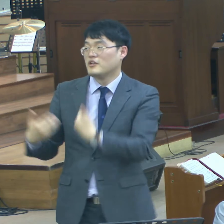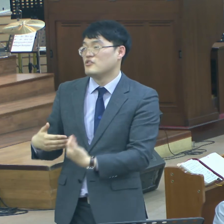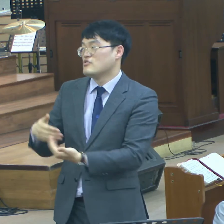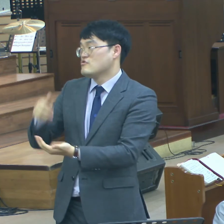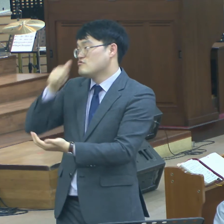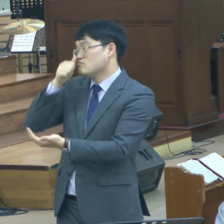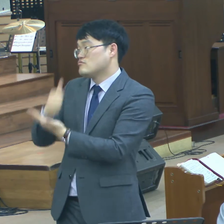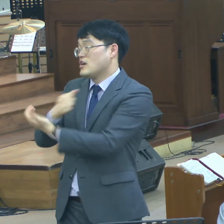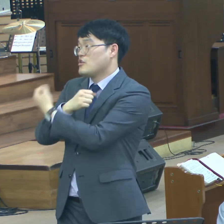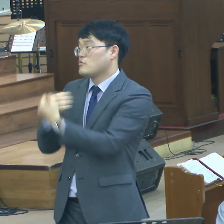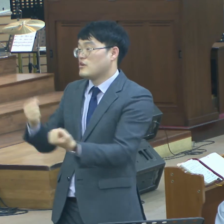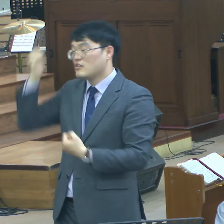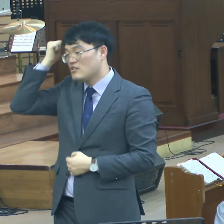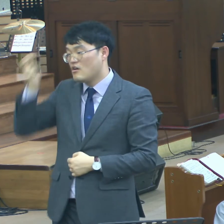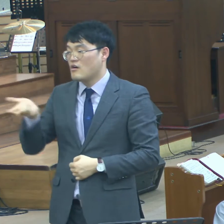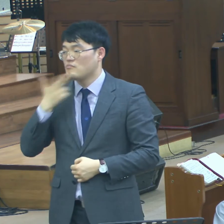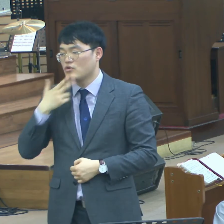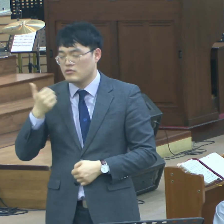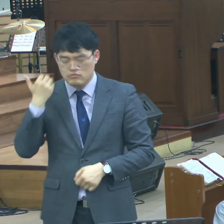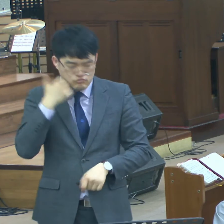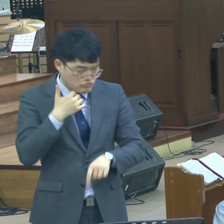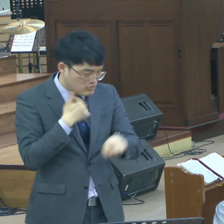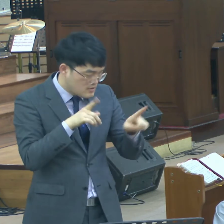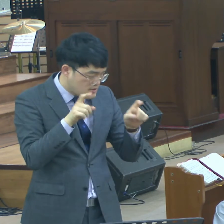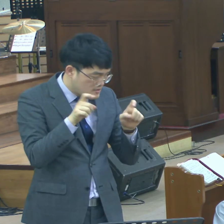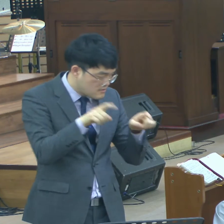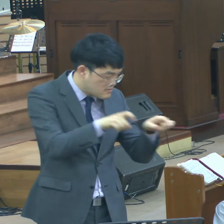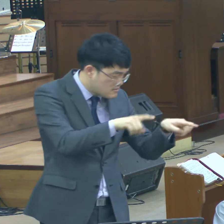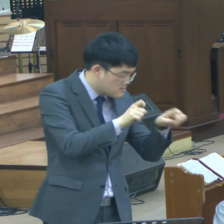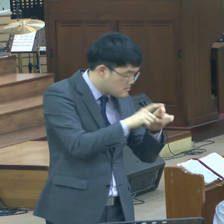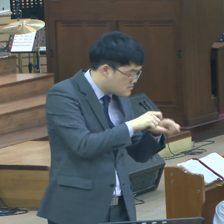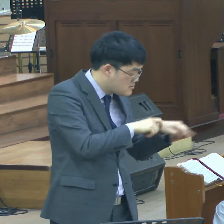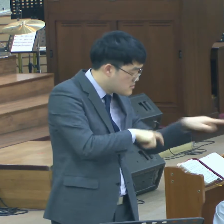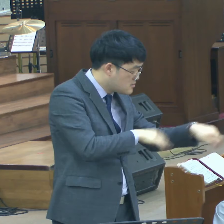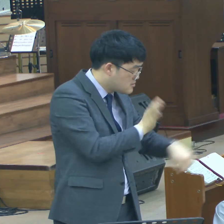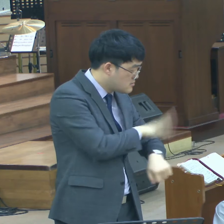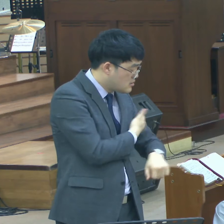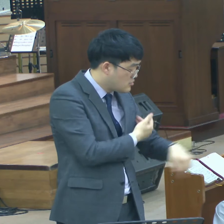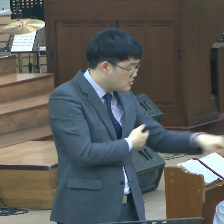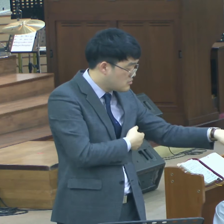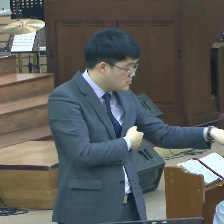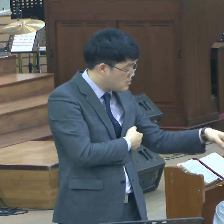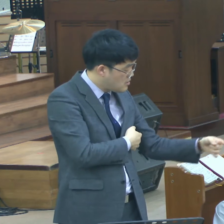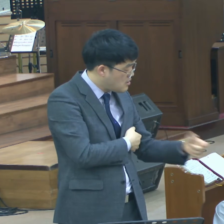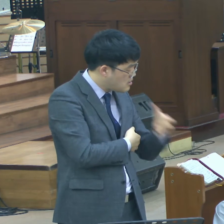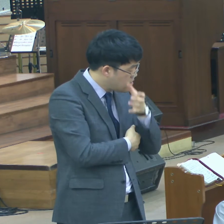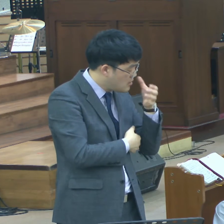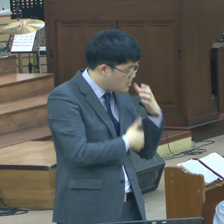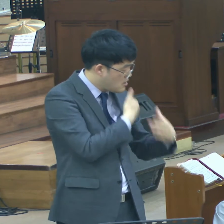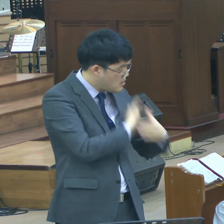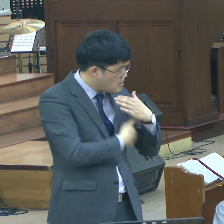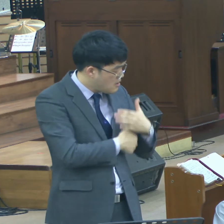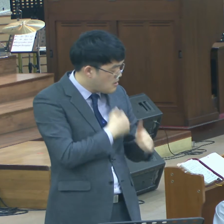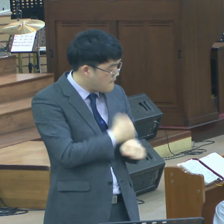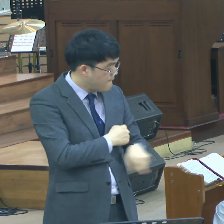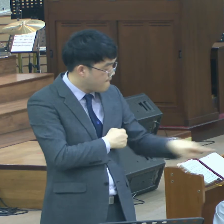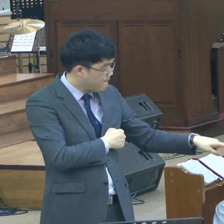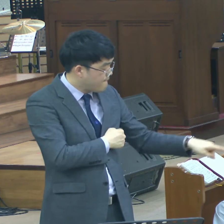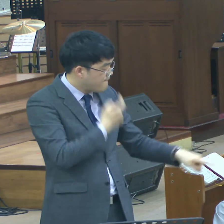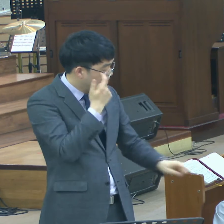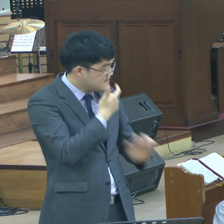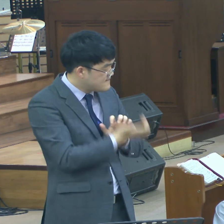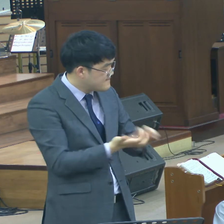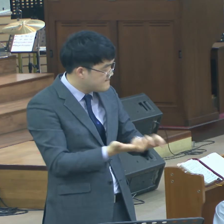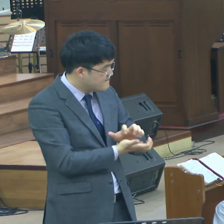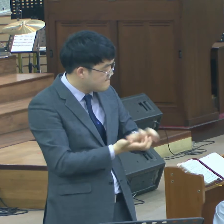생각하지 않고 누구에게 혐의가 있는 것만 붙잡고 살아가기가 쉬운데 용서를 해줄 때 그런